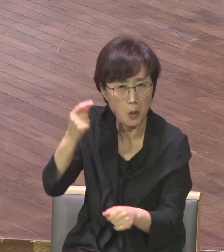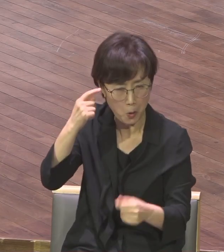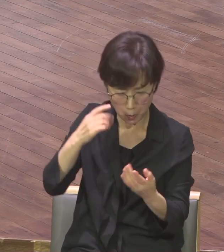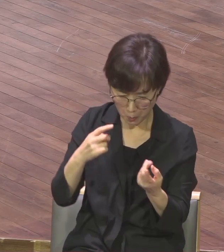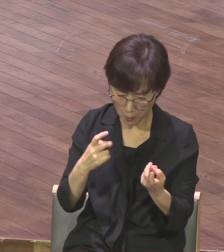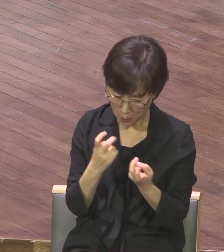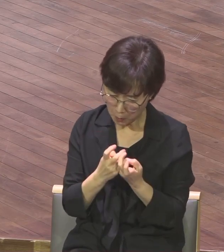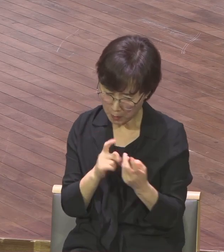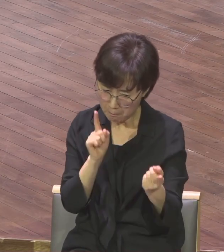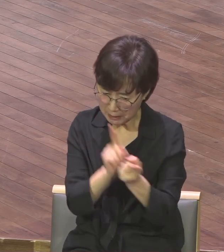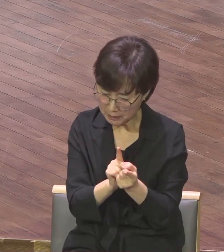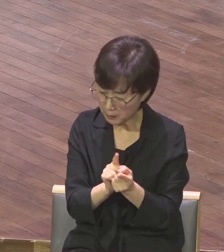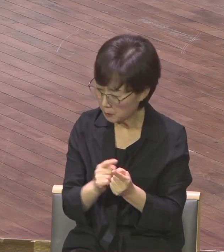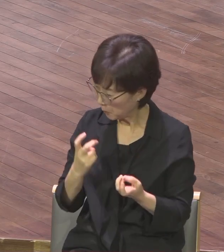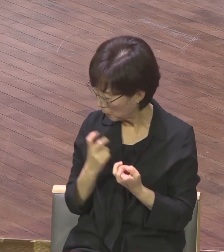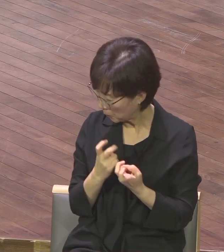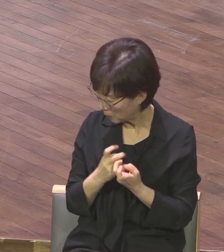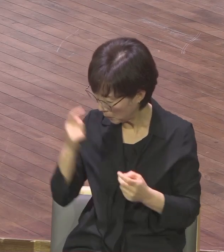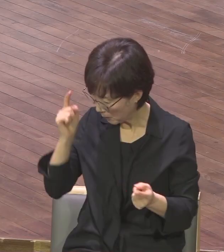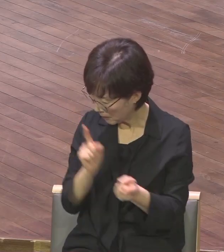다음 말하게 해주세요.